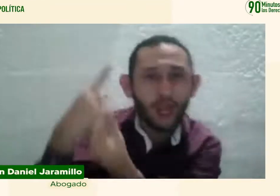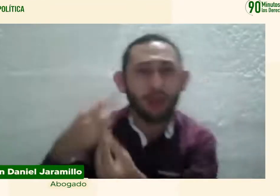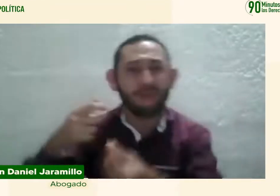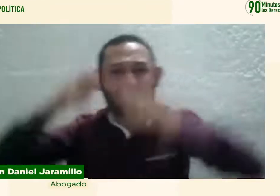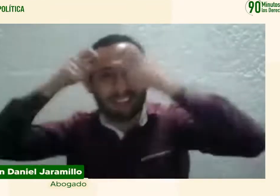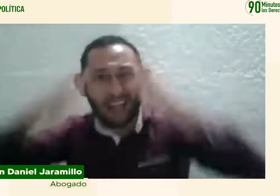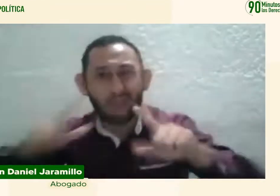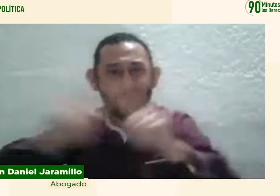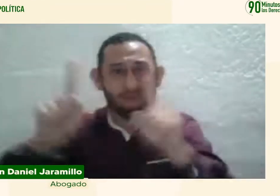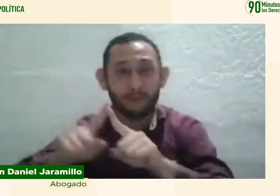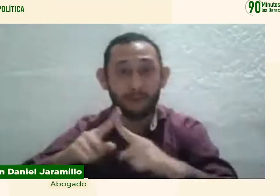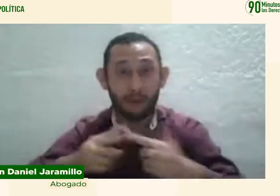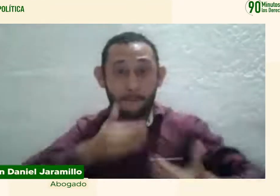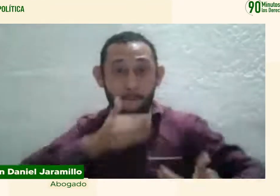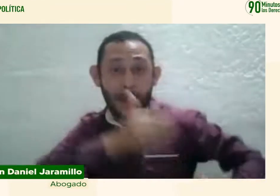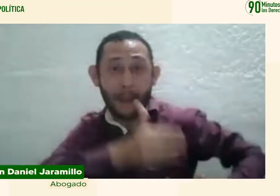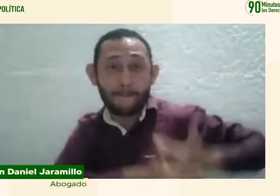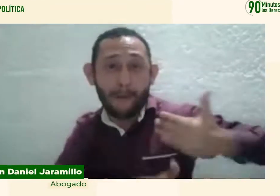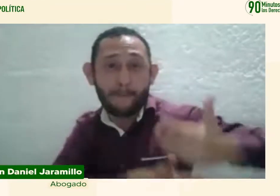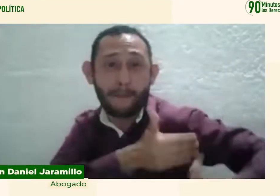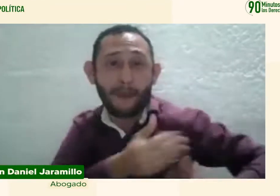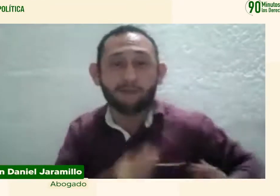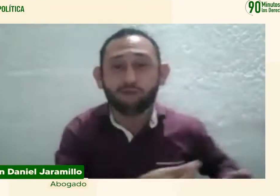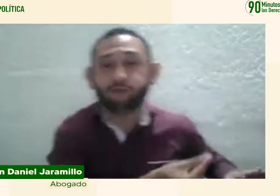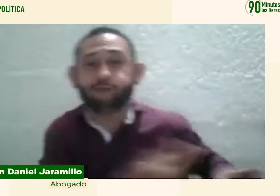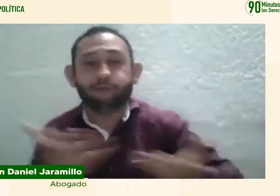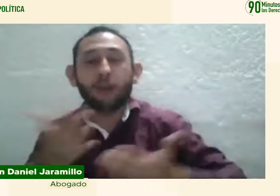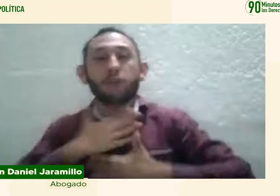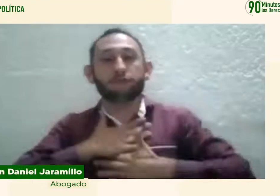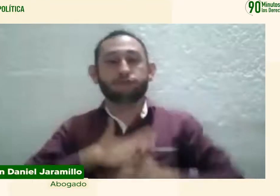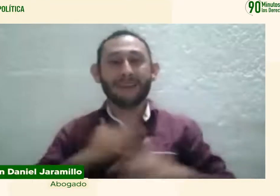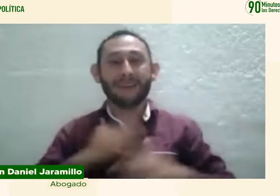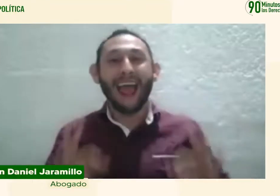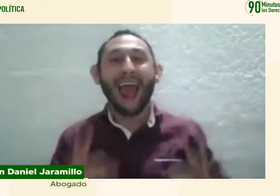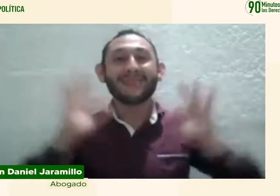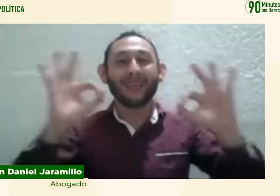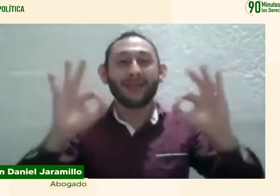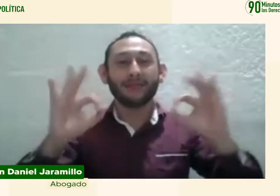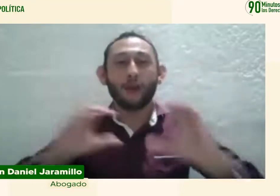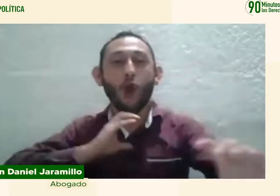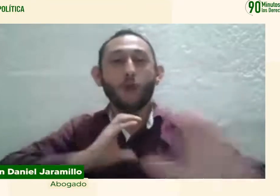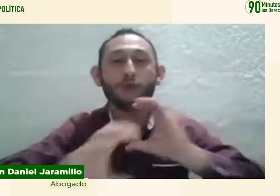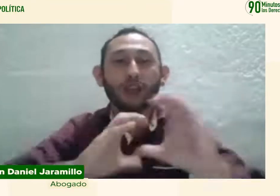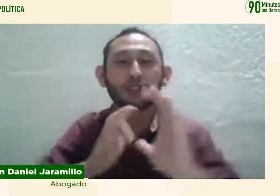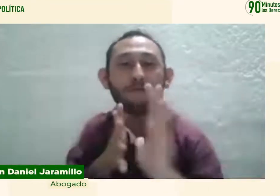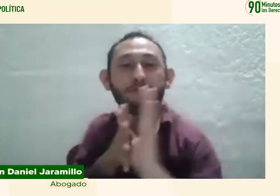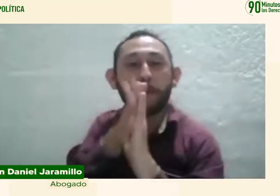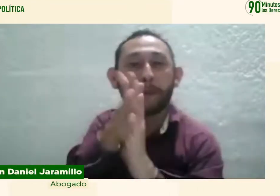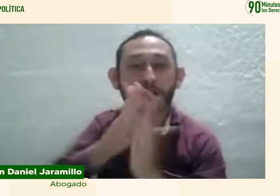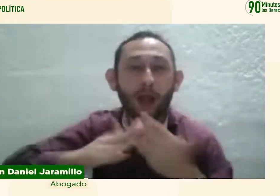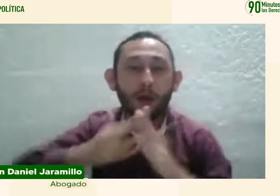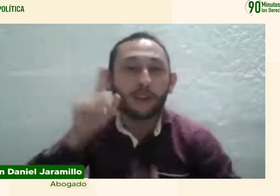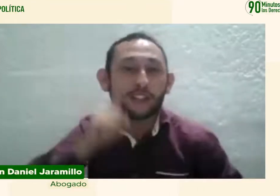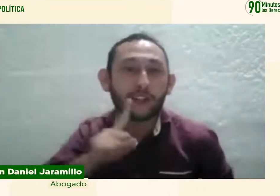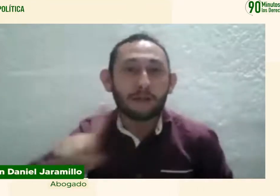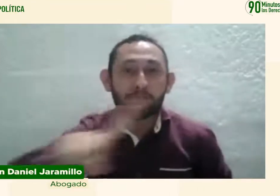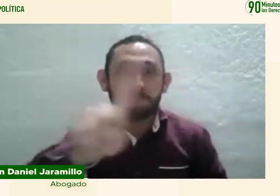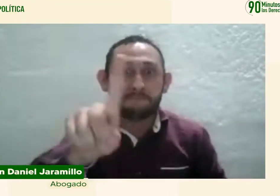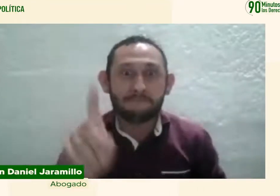cumplir dentro de nuestro país pero que el estado y de pronto todo el proceso político nos pueda dar a nosotros como personas